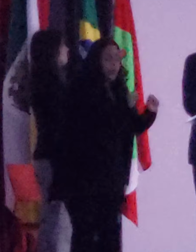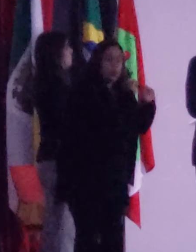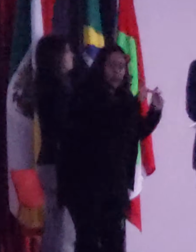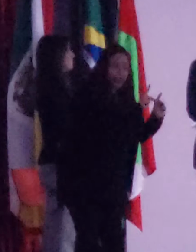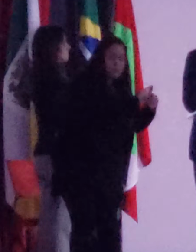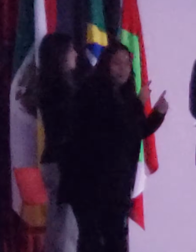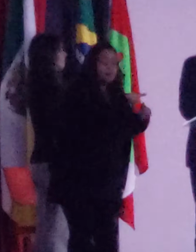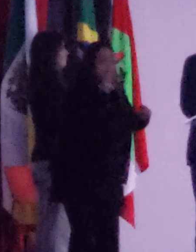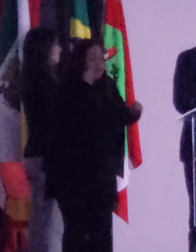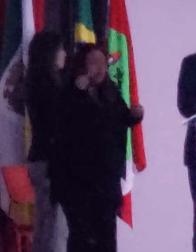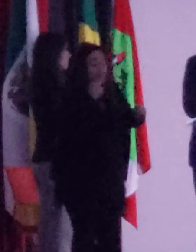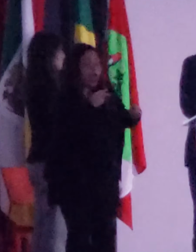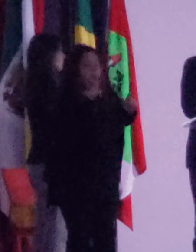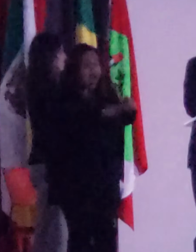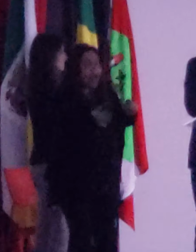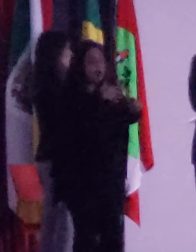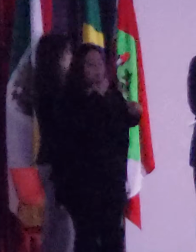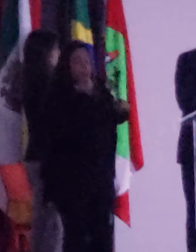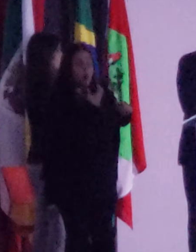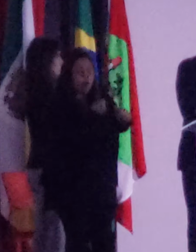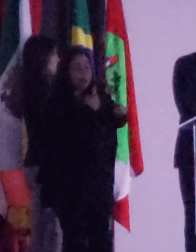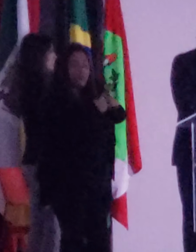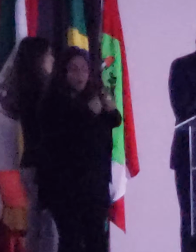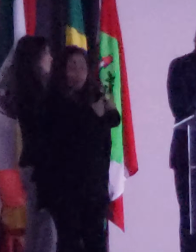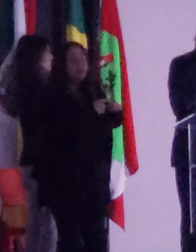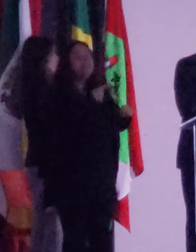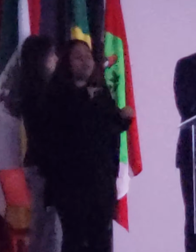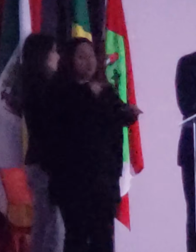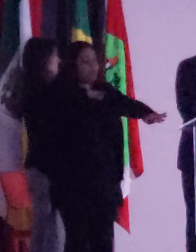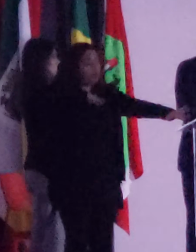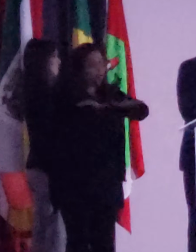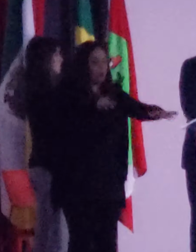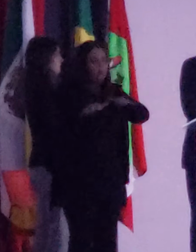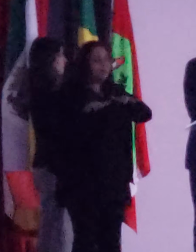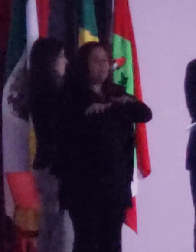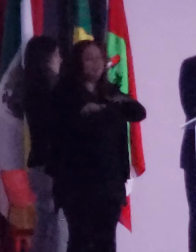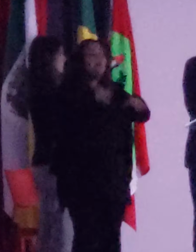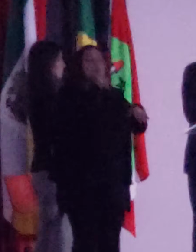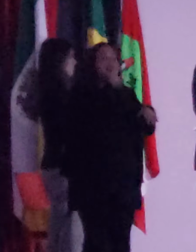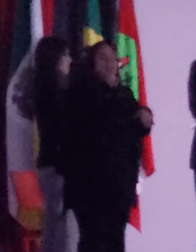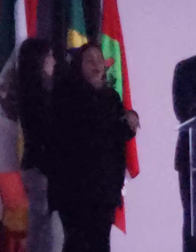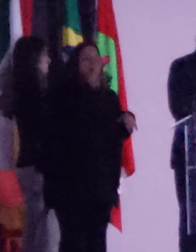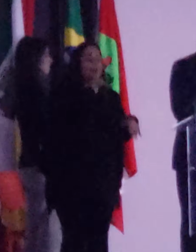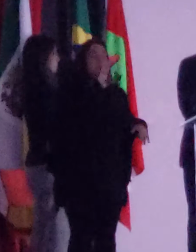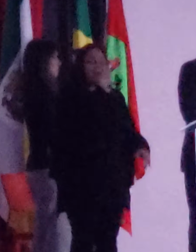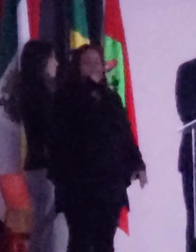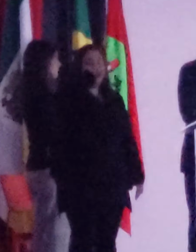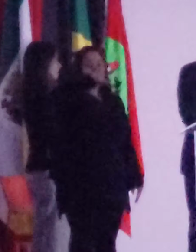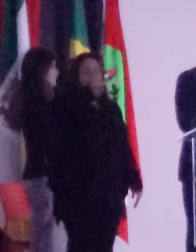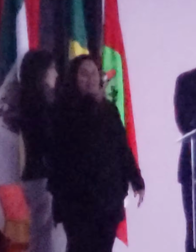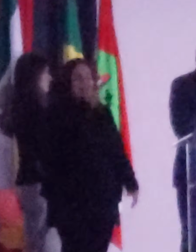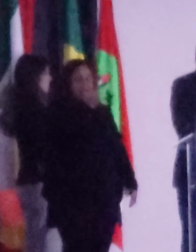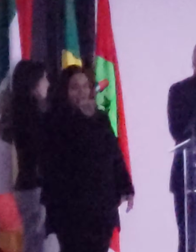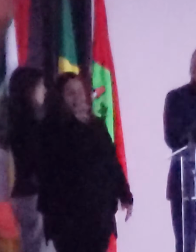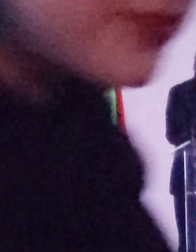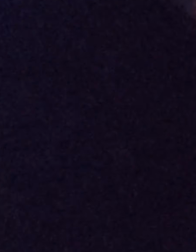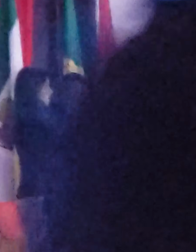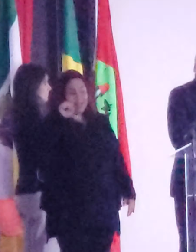Houve alguns movimentos nacionais a partir de entidades como o BNDES, por exemplo,